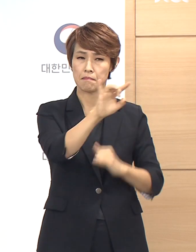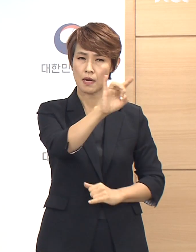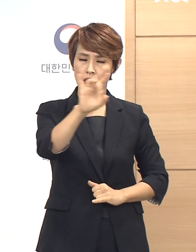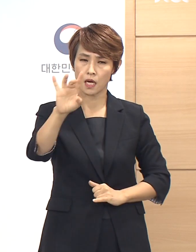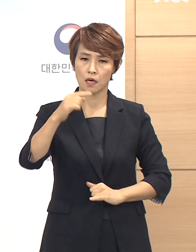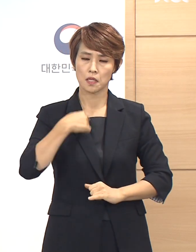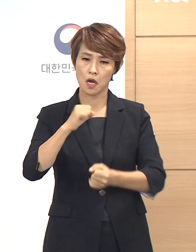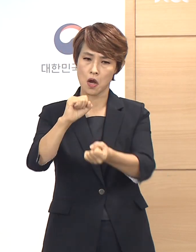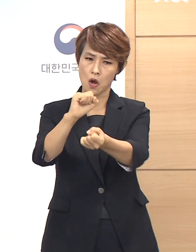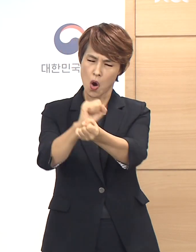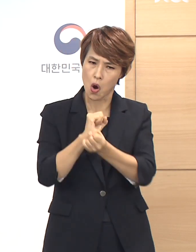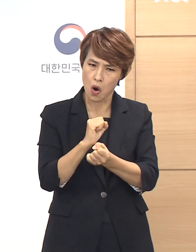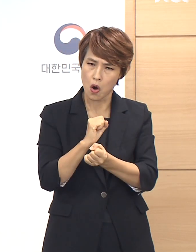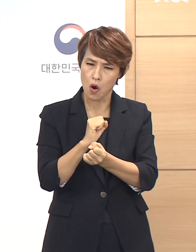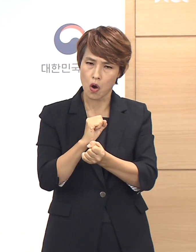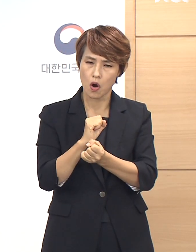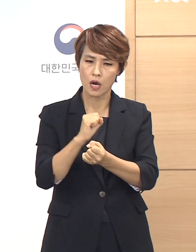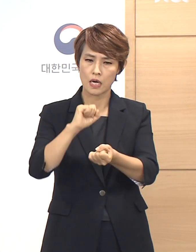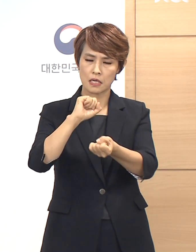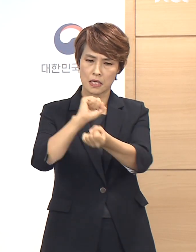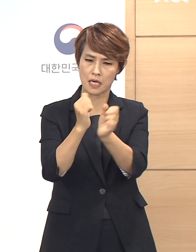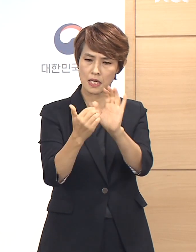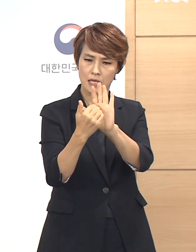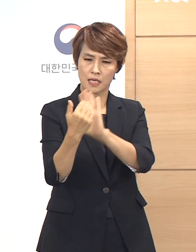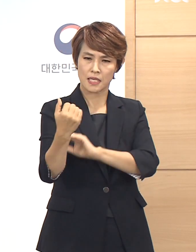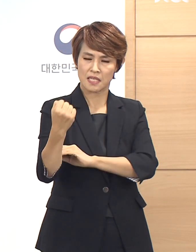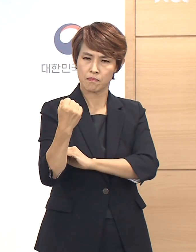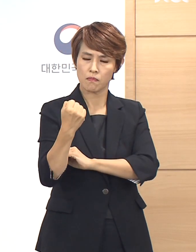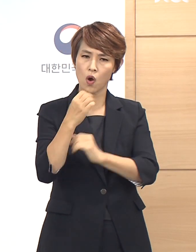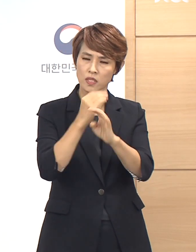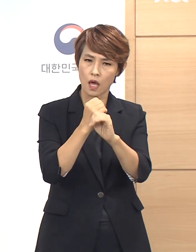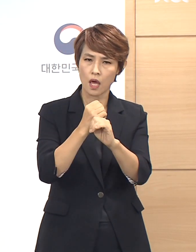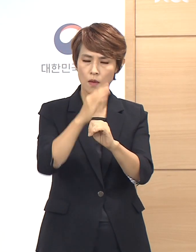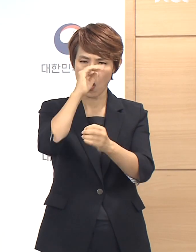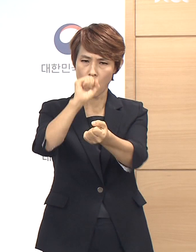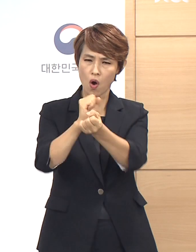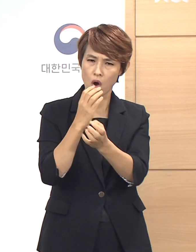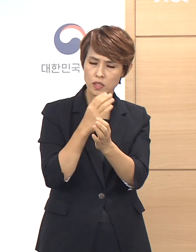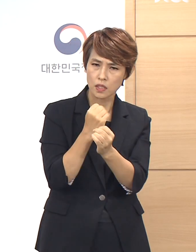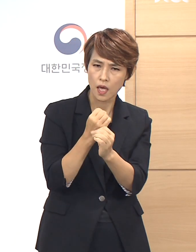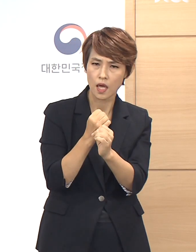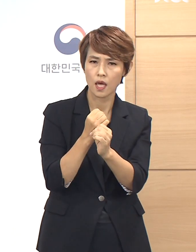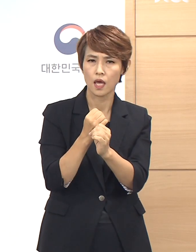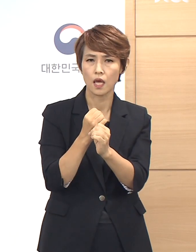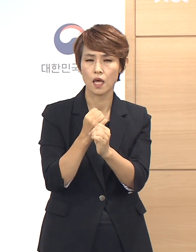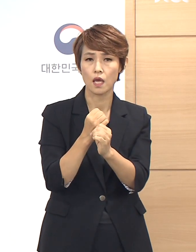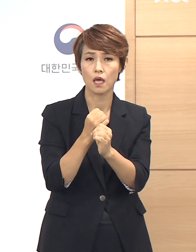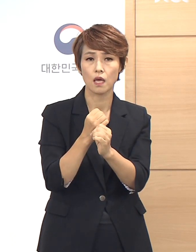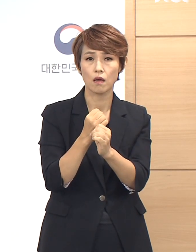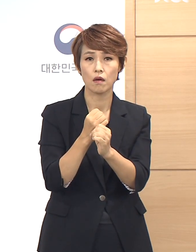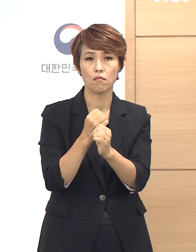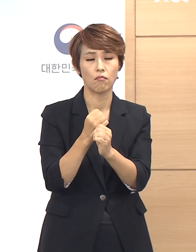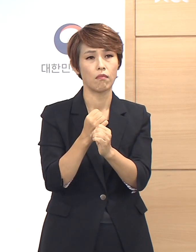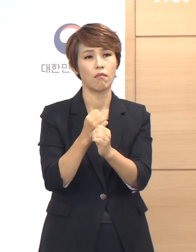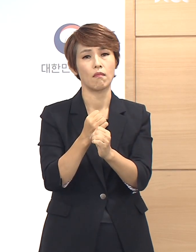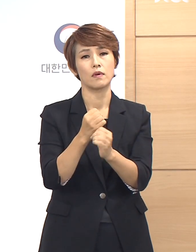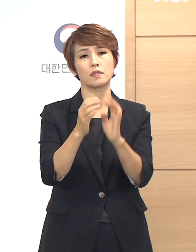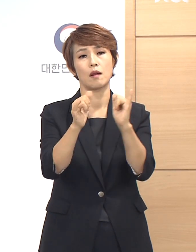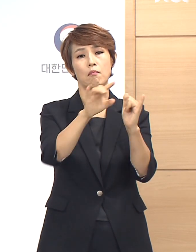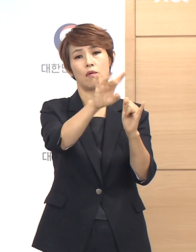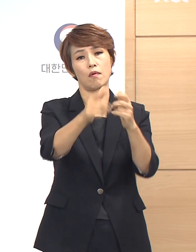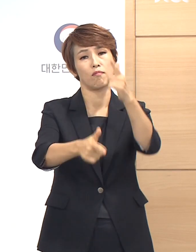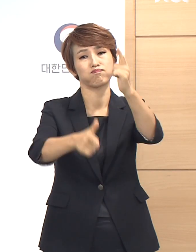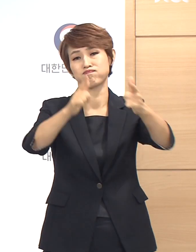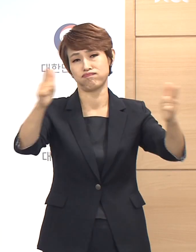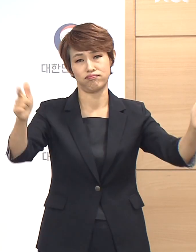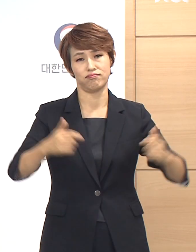내가 언제 항체가 떨어지고 언제 병이 걸릴 확률이 높은가를 말씀해 드리는 건 그건 불가능합니다.